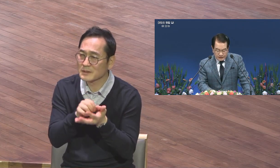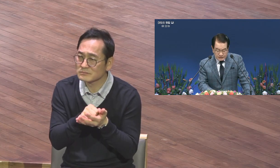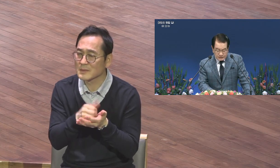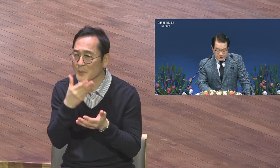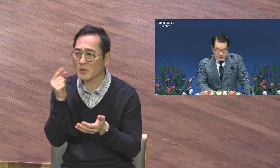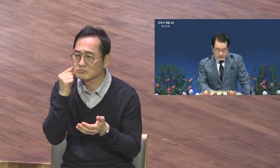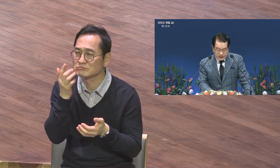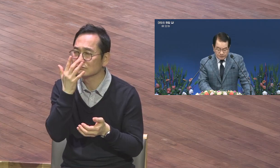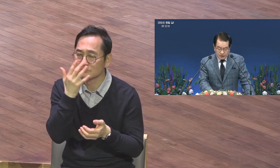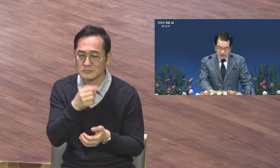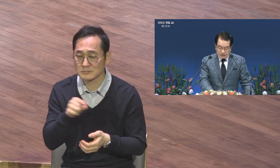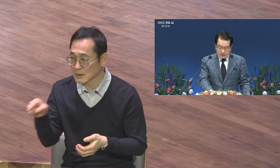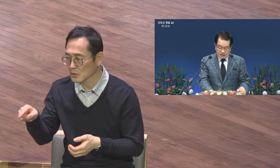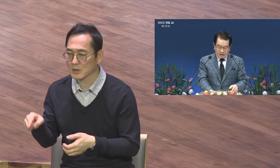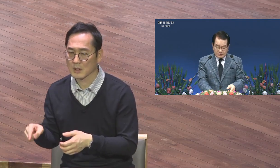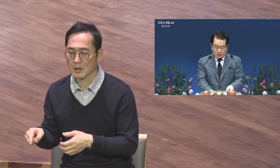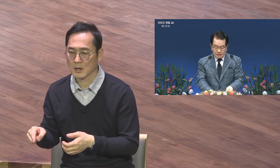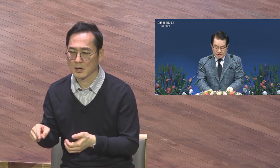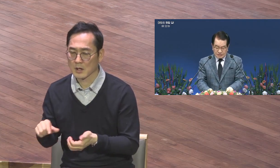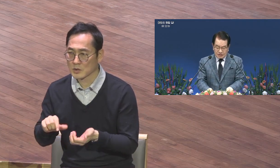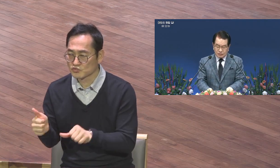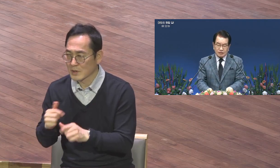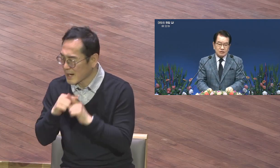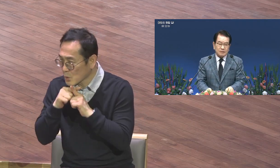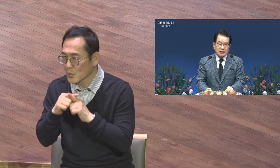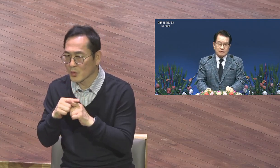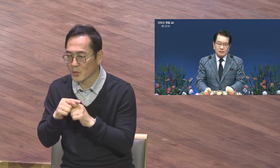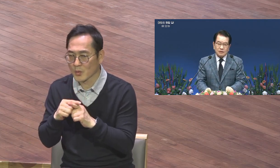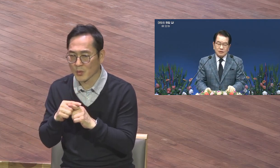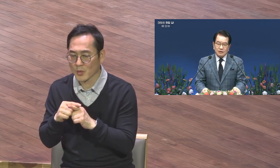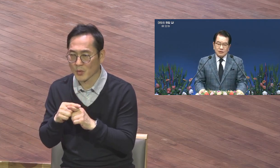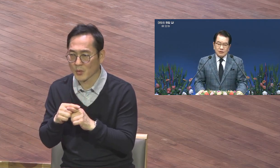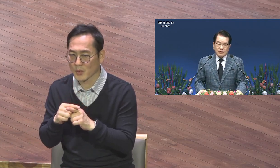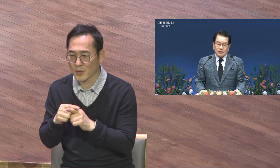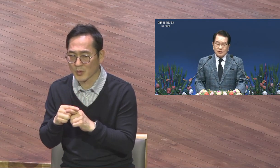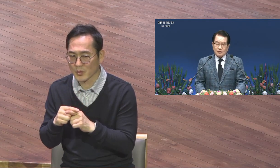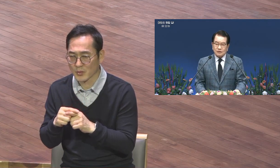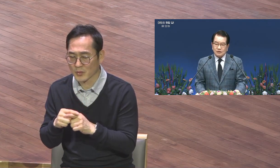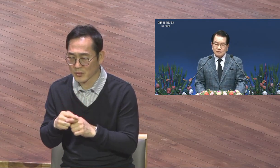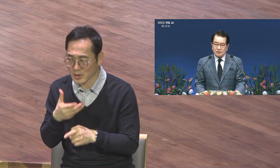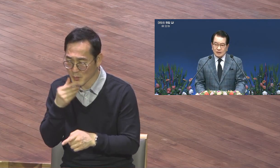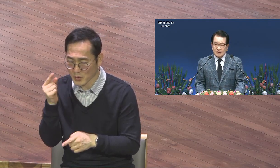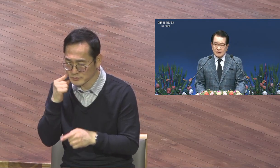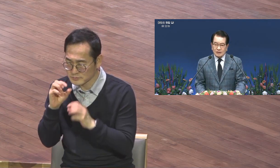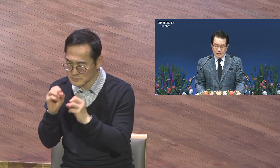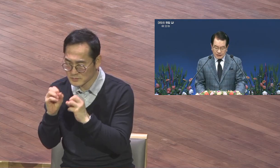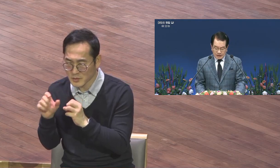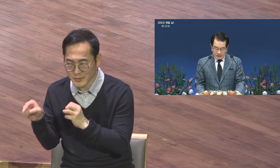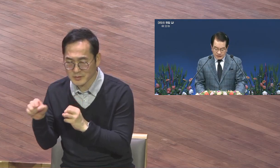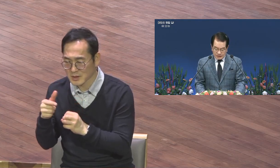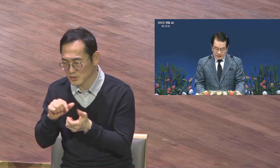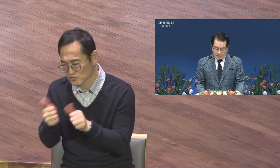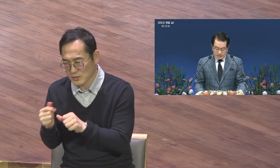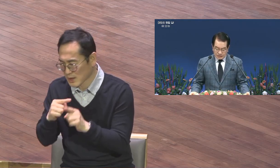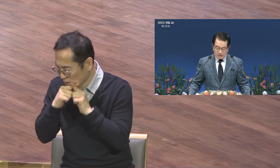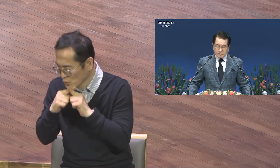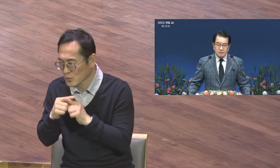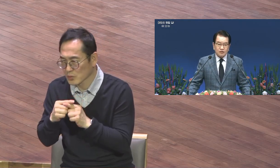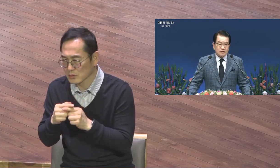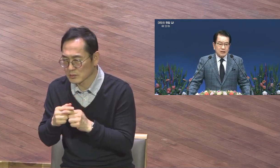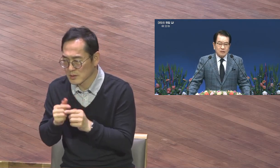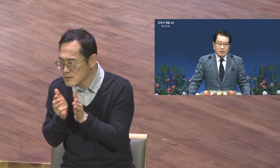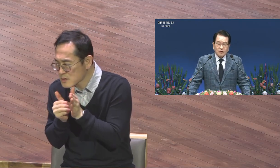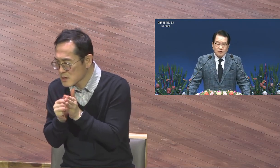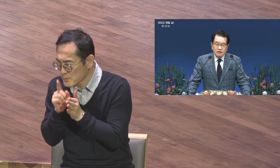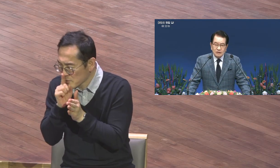주부에 나와 있는 이 캠프 일정을 보면서 기도해 주시기 바라고 지금 이렇게